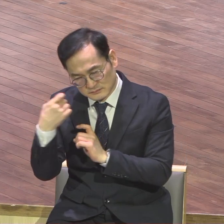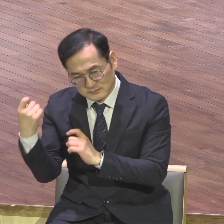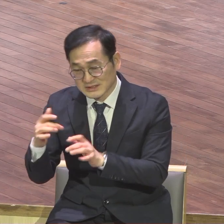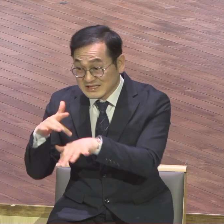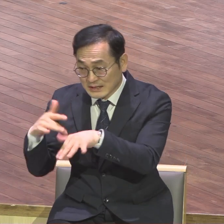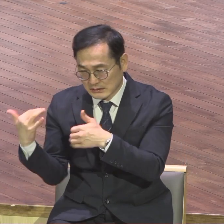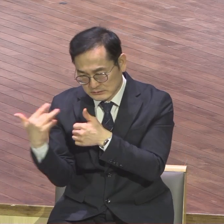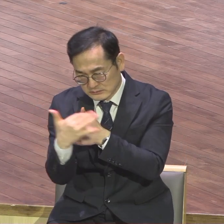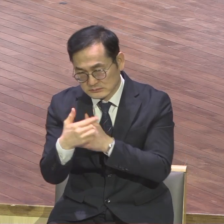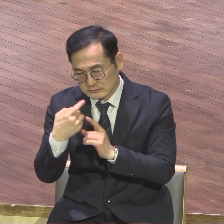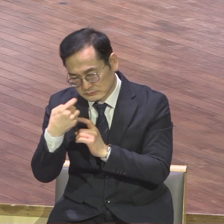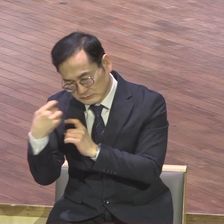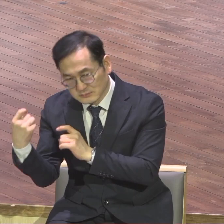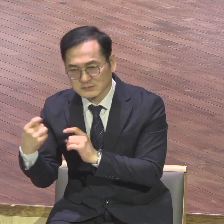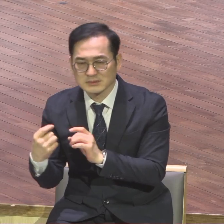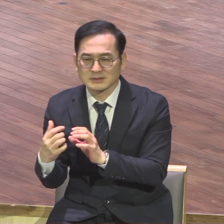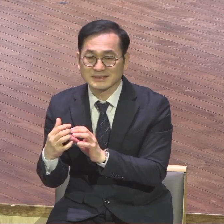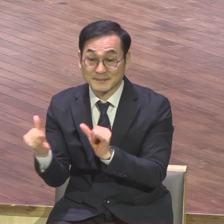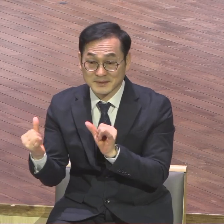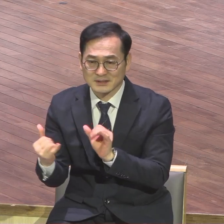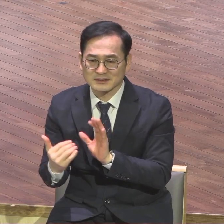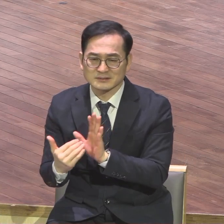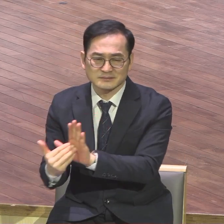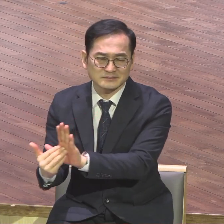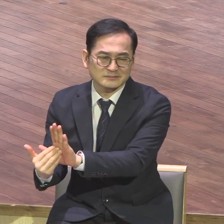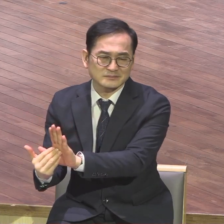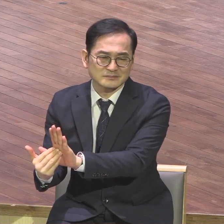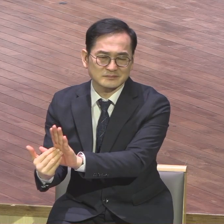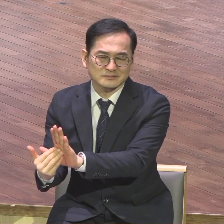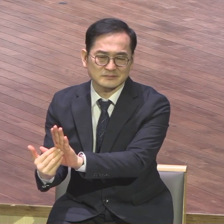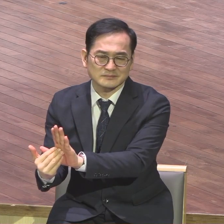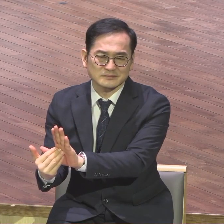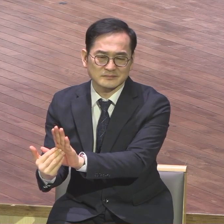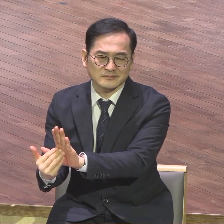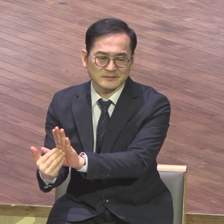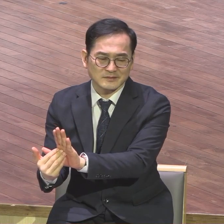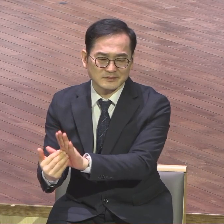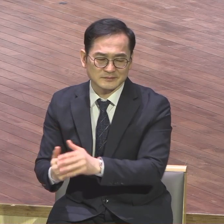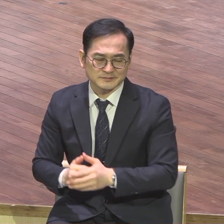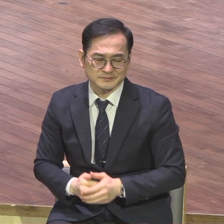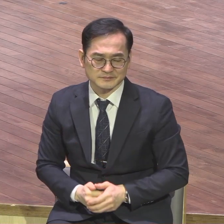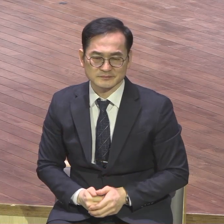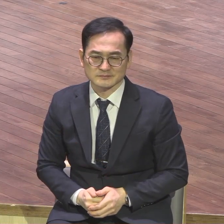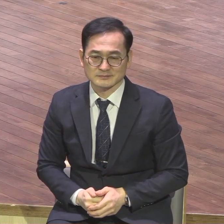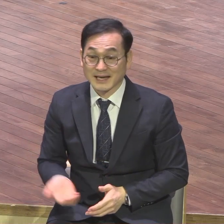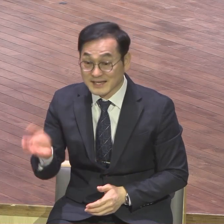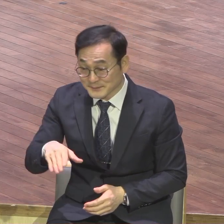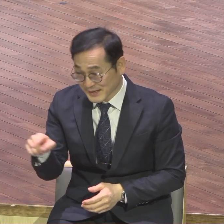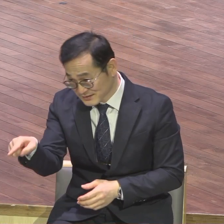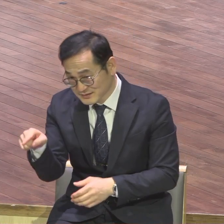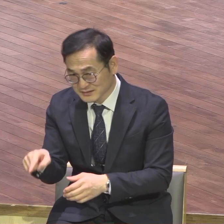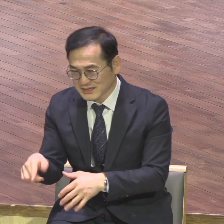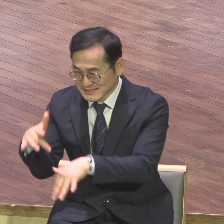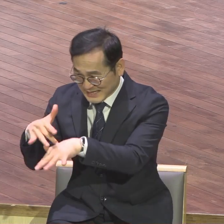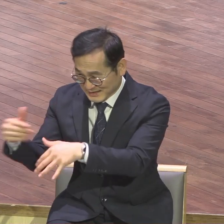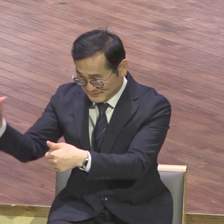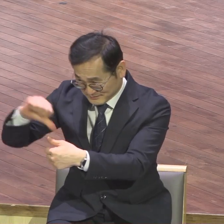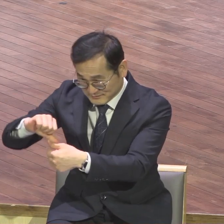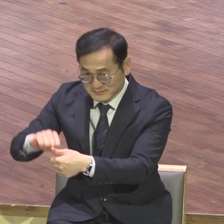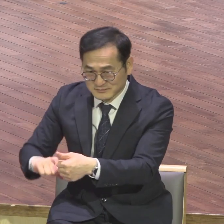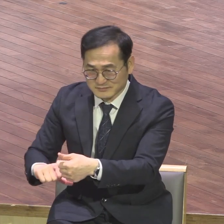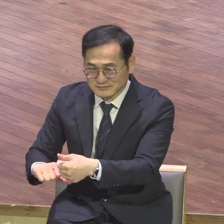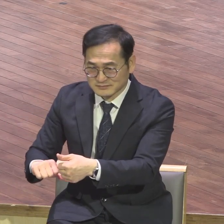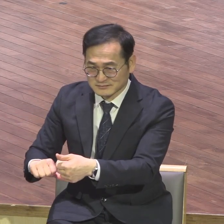다 찾아내야 돼. 그 사람들 버리면 안 돼요. 하나님 뜻은 또 다시 한번, 아멘, 다시 한번 찾아가라는